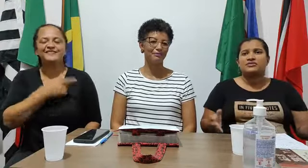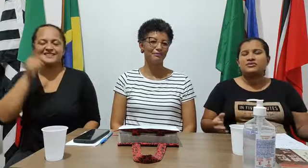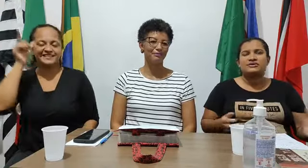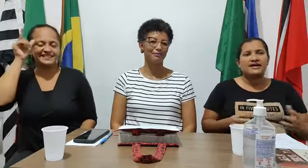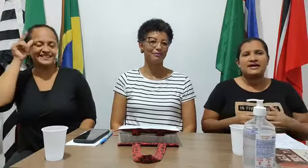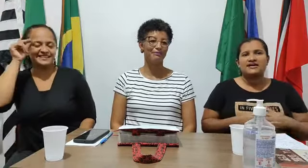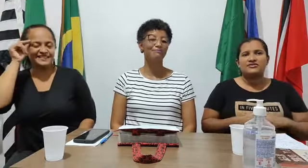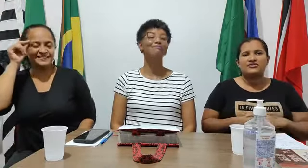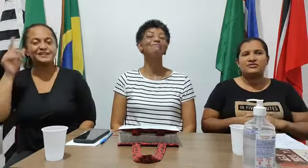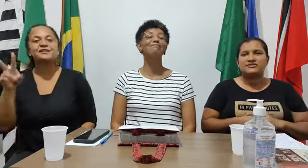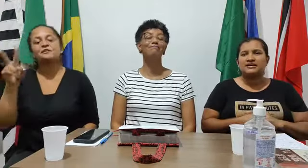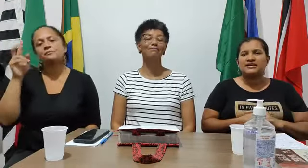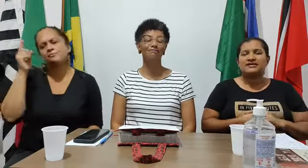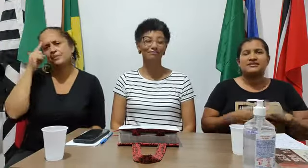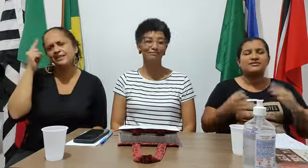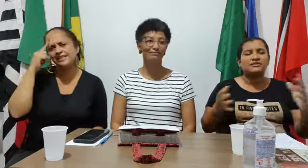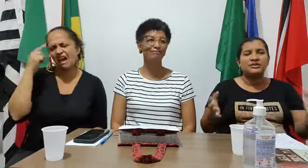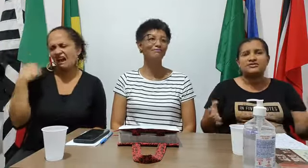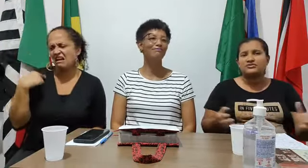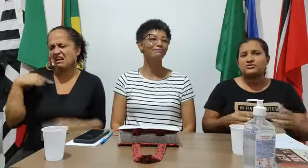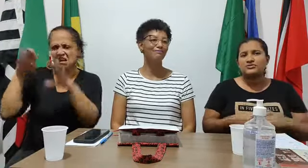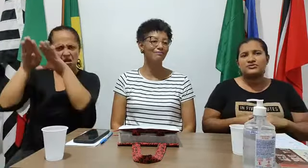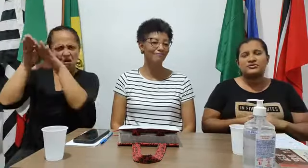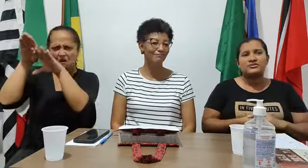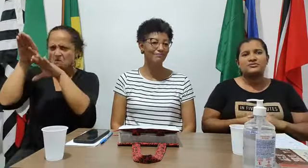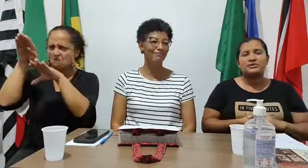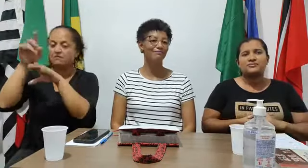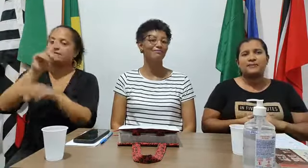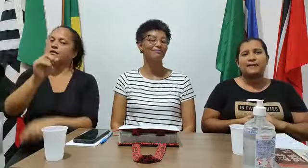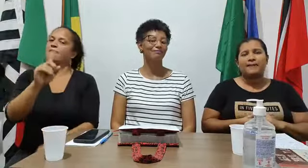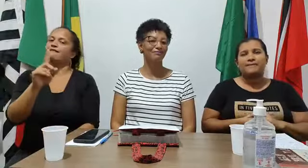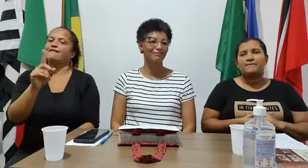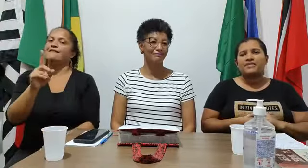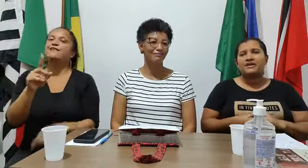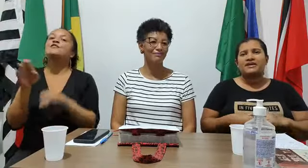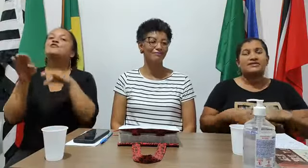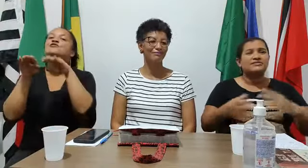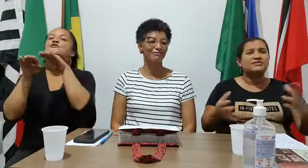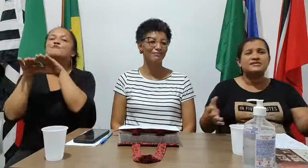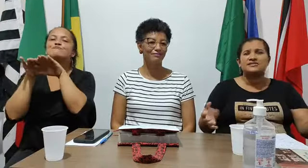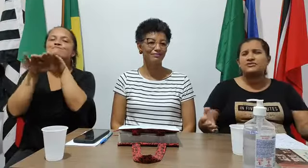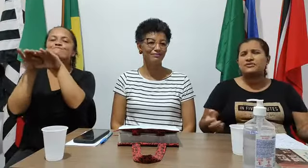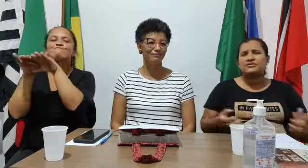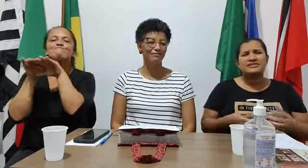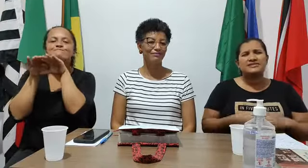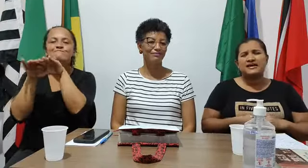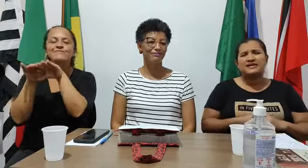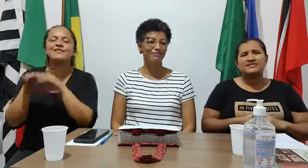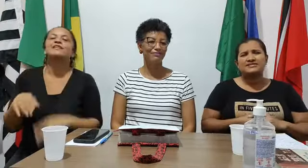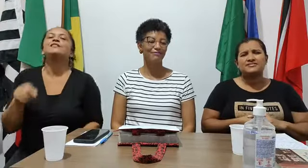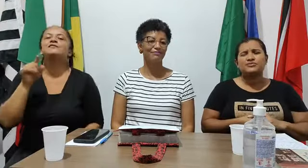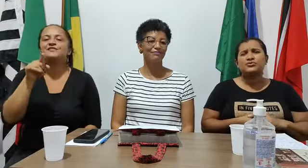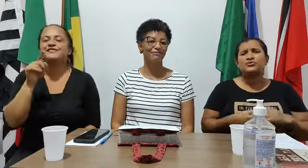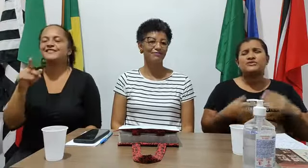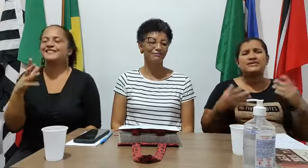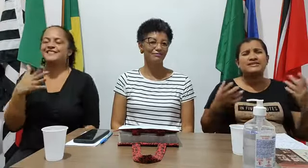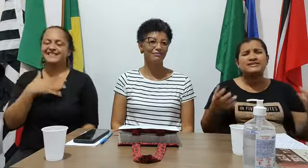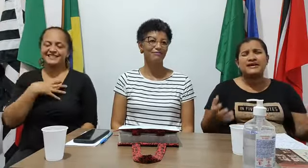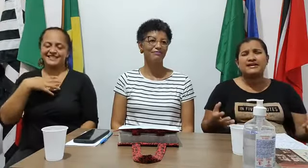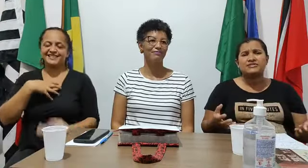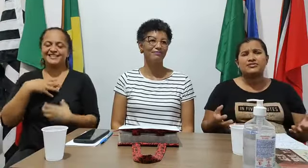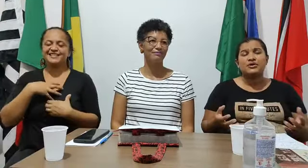da inferioridade, né? A questão da baixa autoestima, a questão de se sentir valorizada, tudo